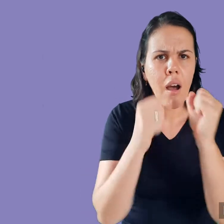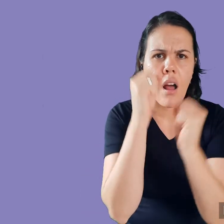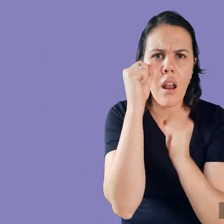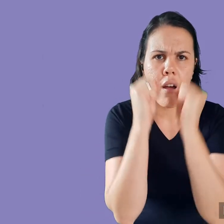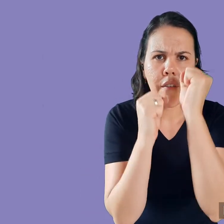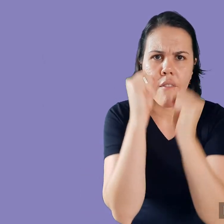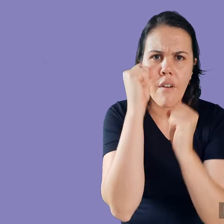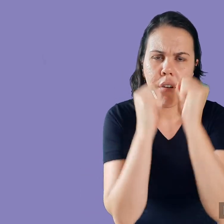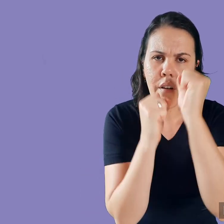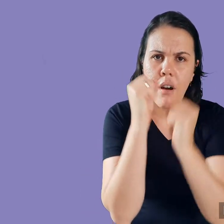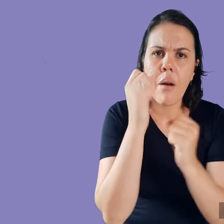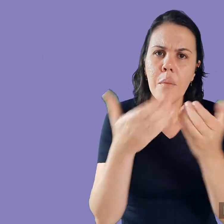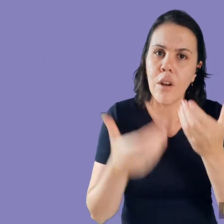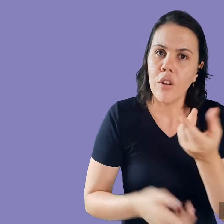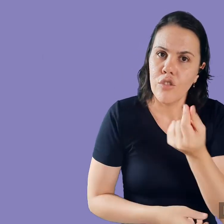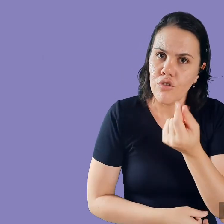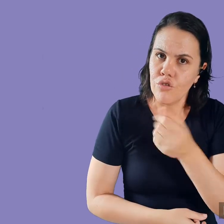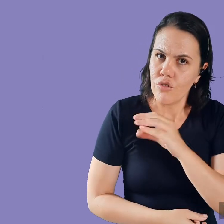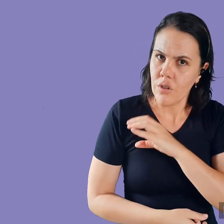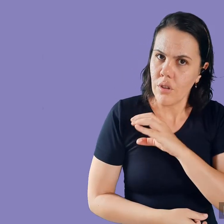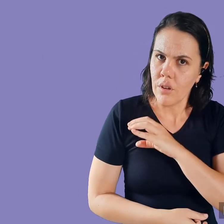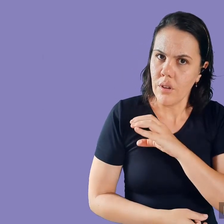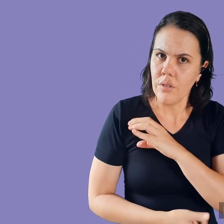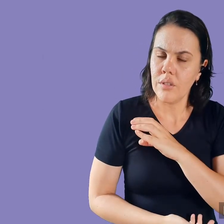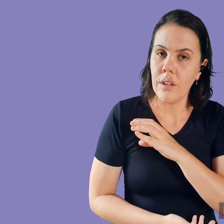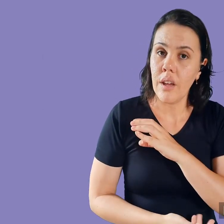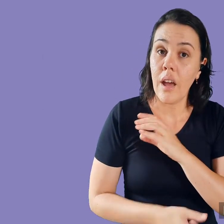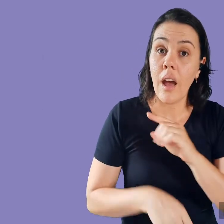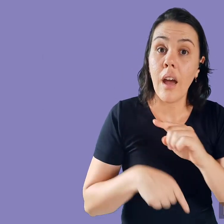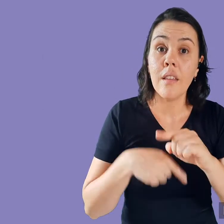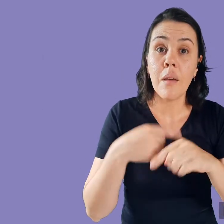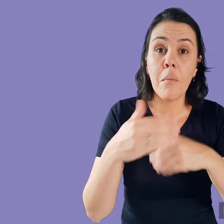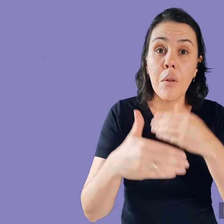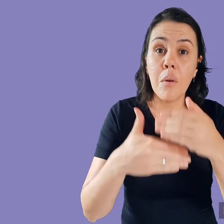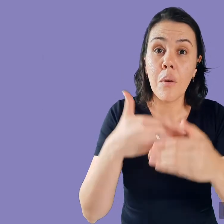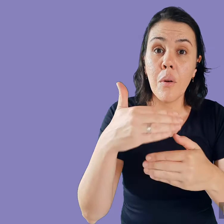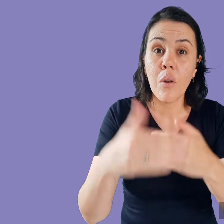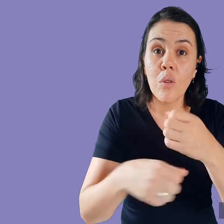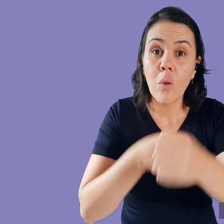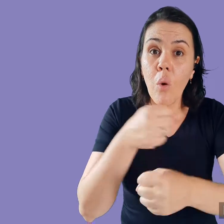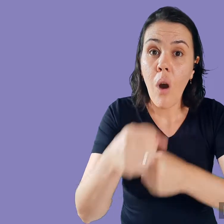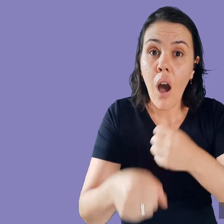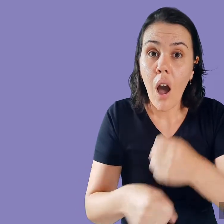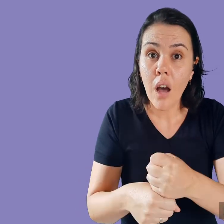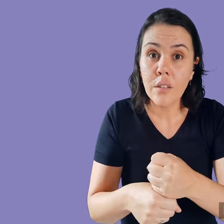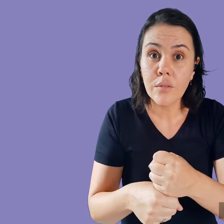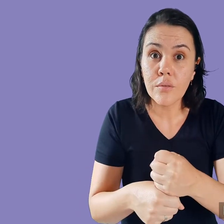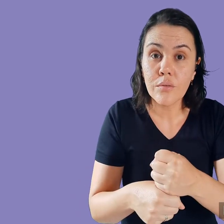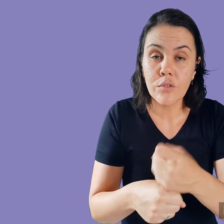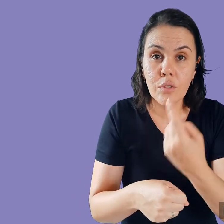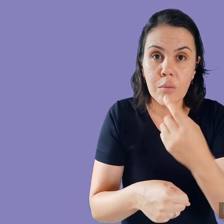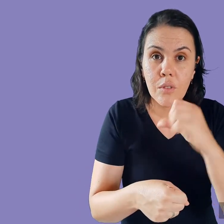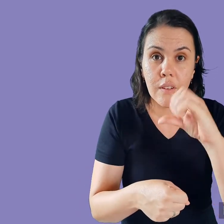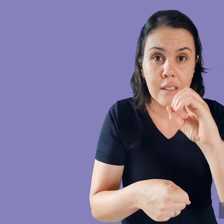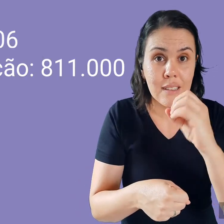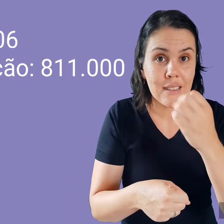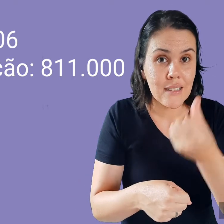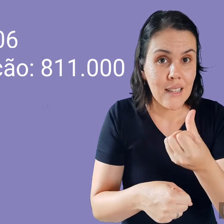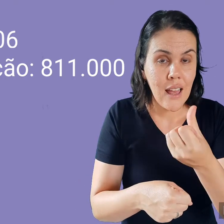seu dinheiro, o seu salário. Com o passar dos anos, em 1906, a população já havia